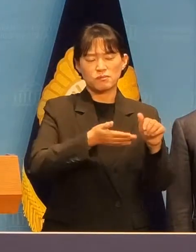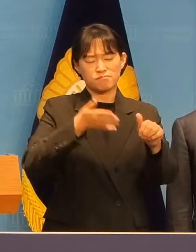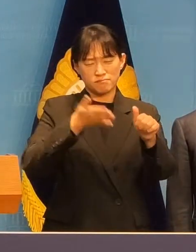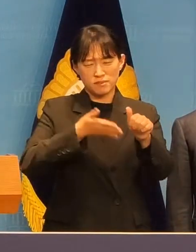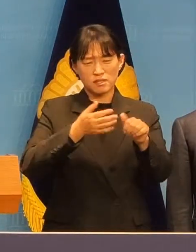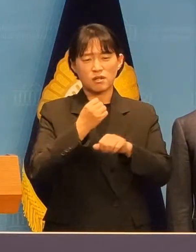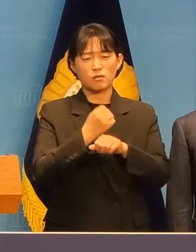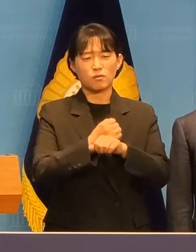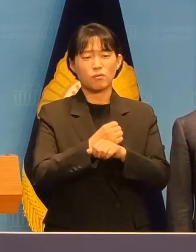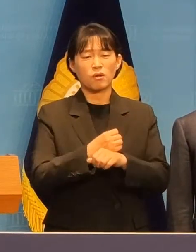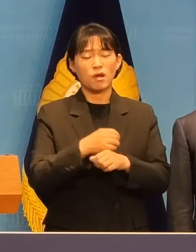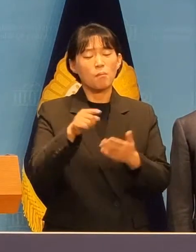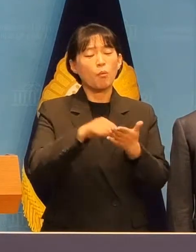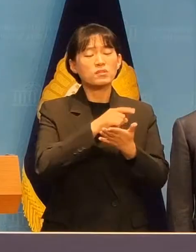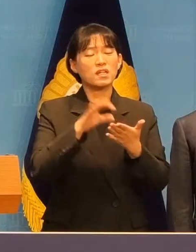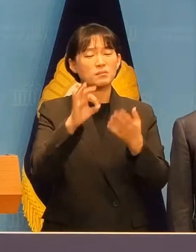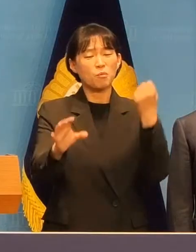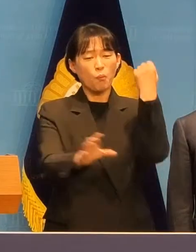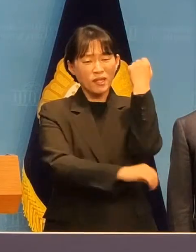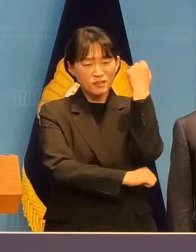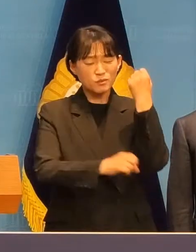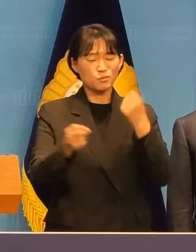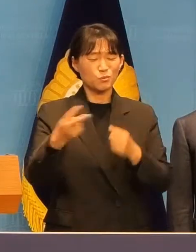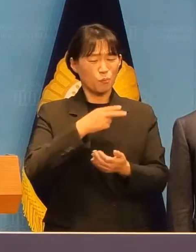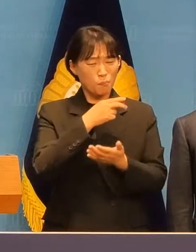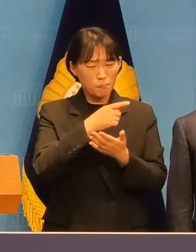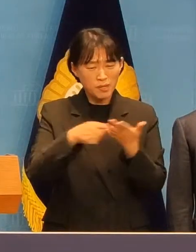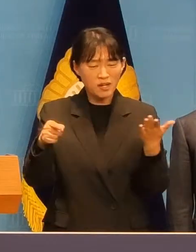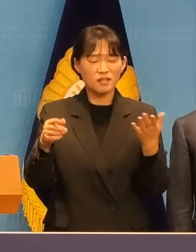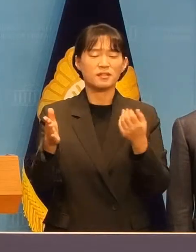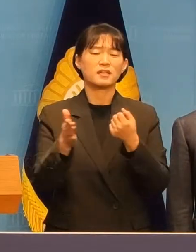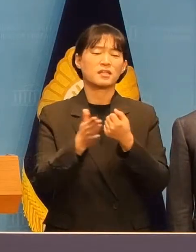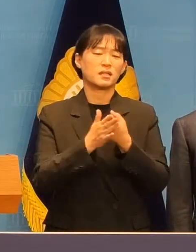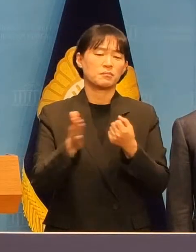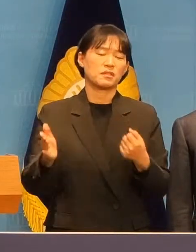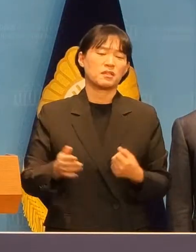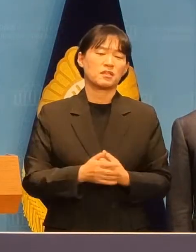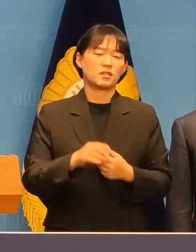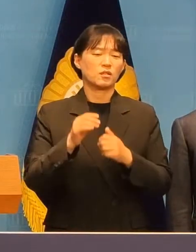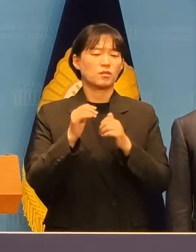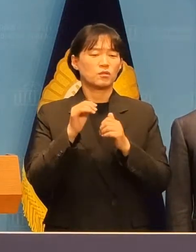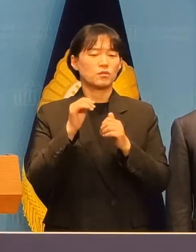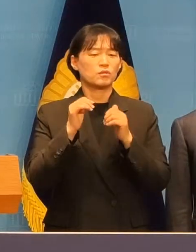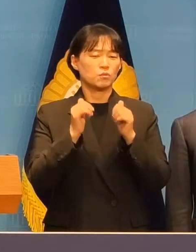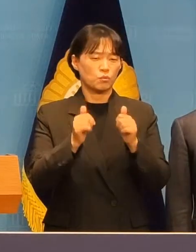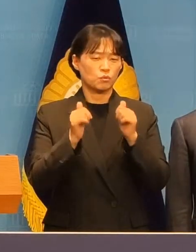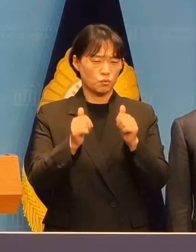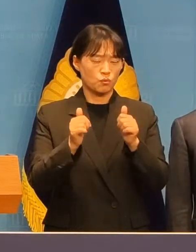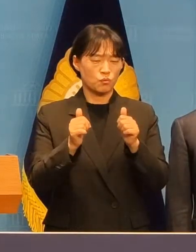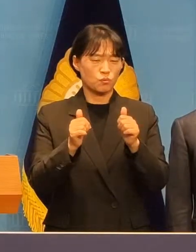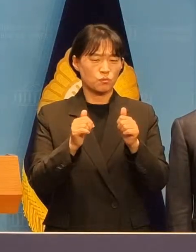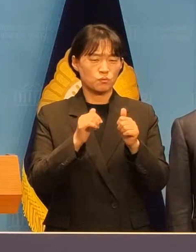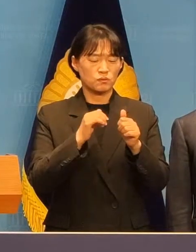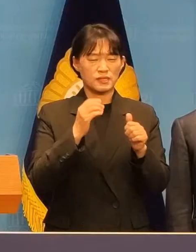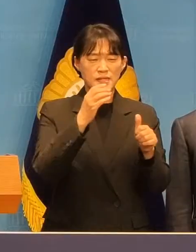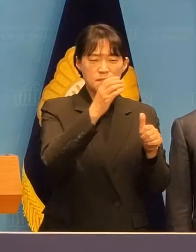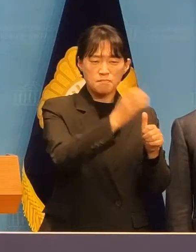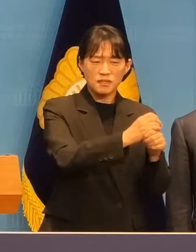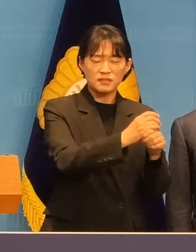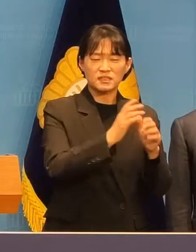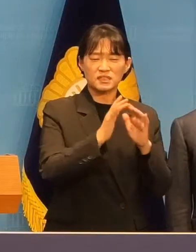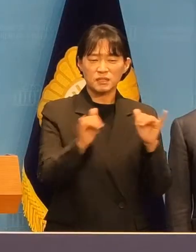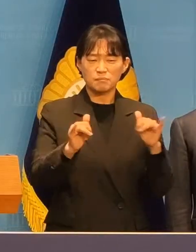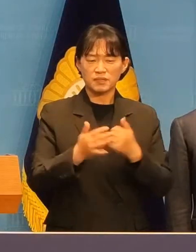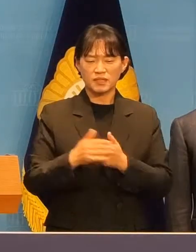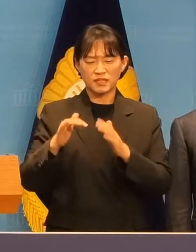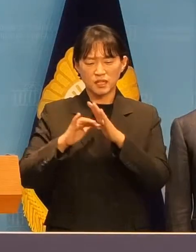보상금 횡령은 또 다른 피해이기 때문에 소송 브로커들이 유족들의 고통을 악용했다고